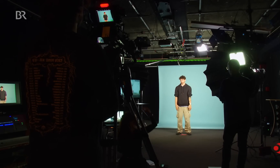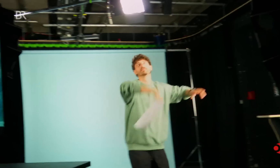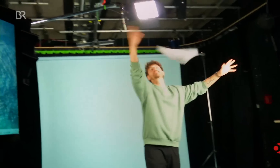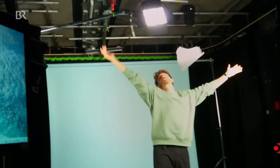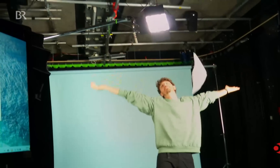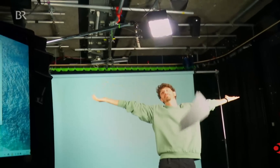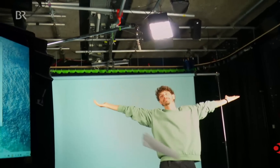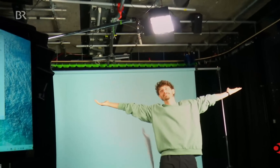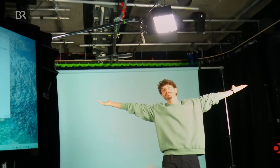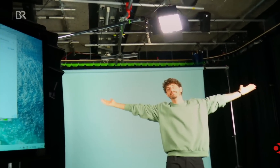Perfekt.